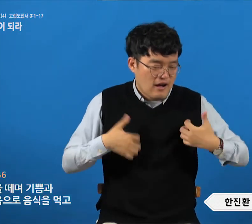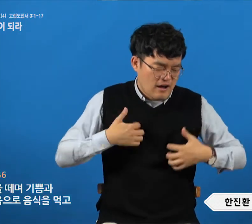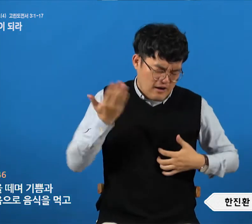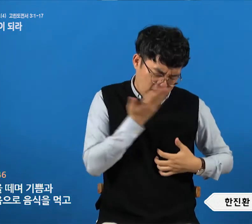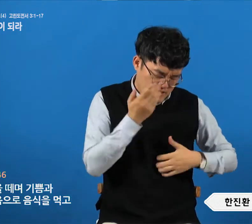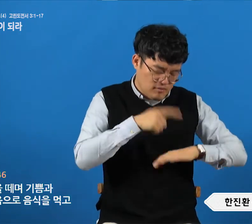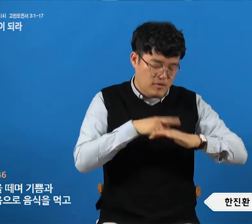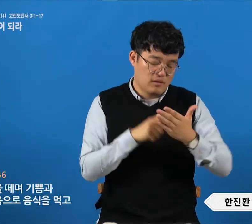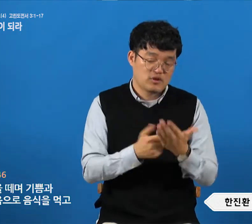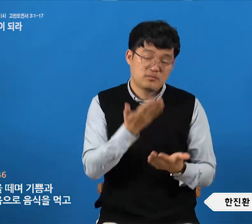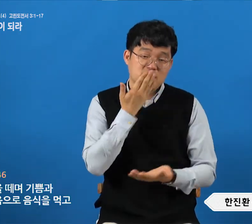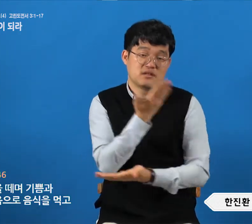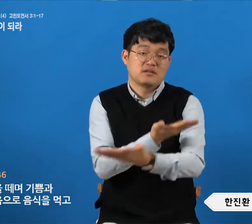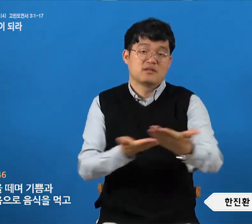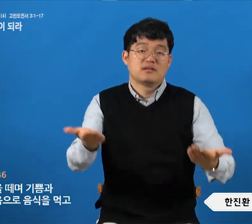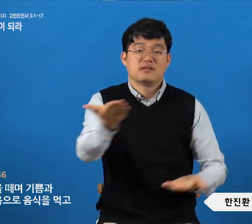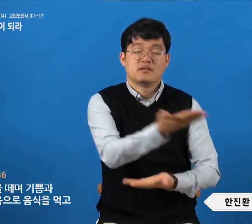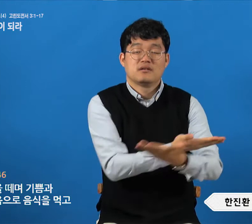음식을 먹고.